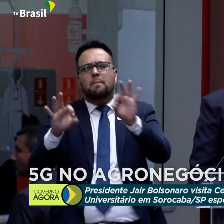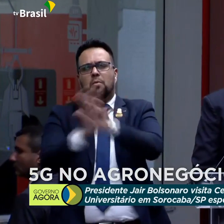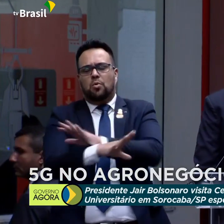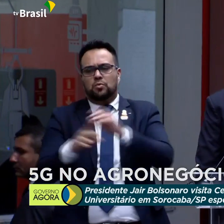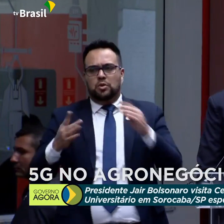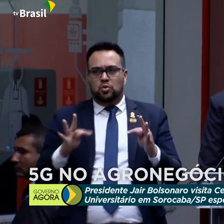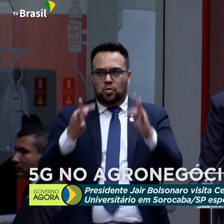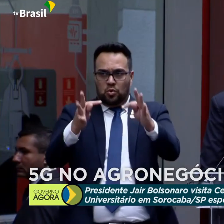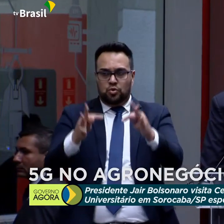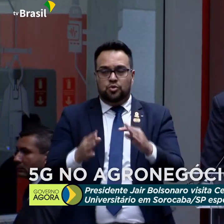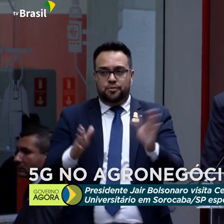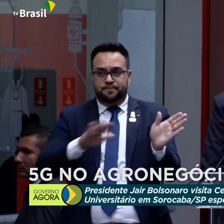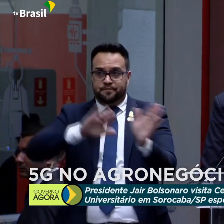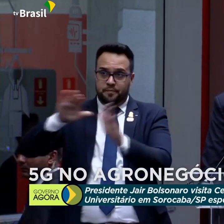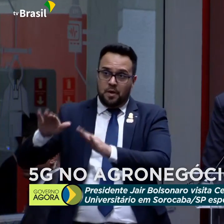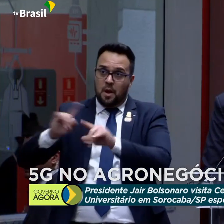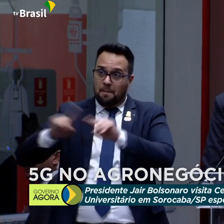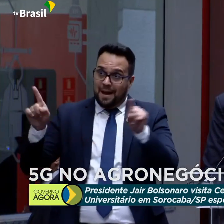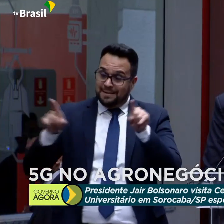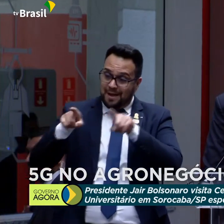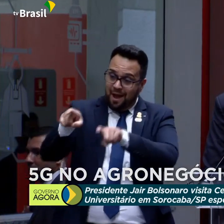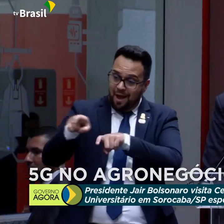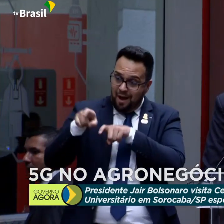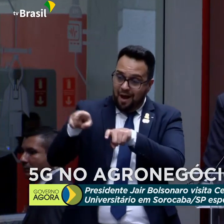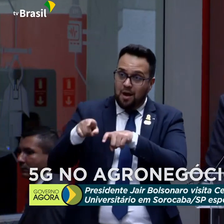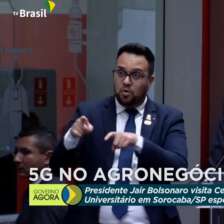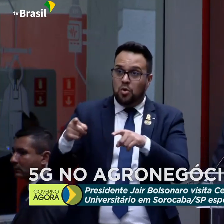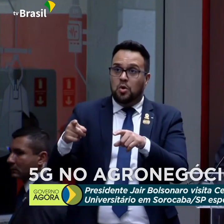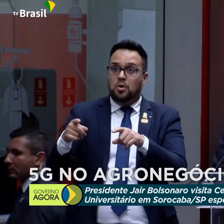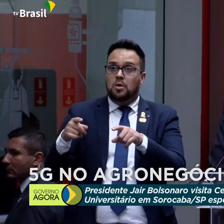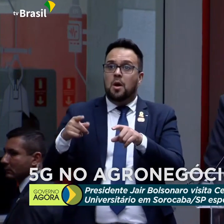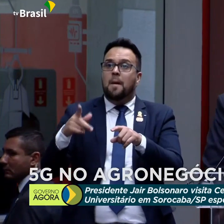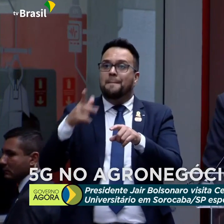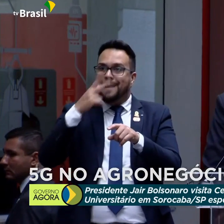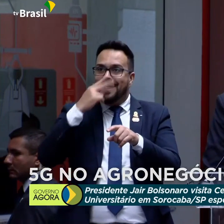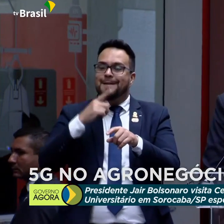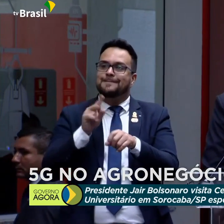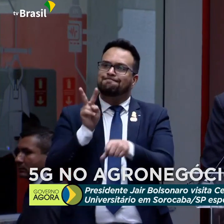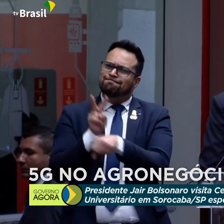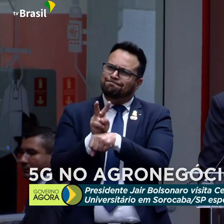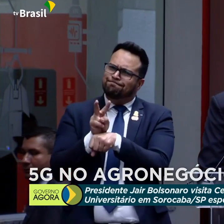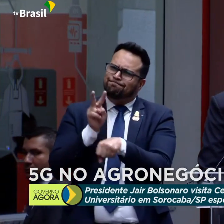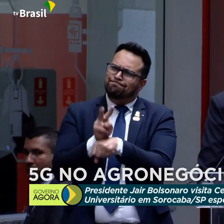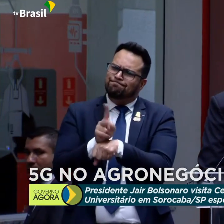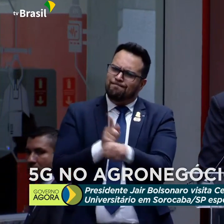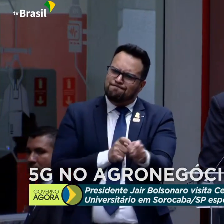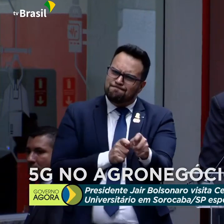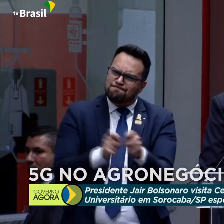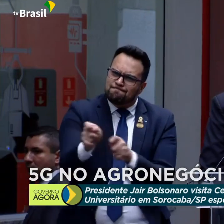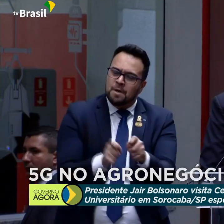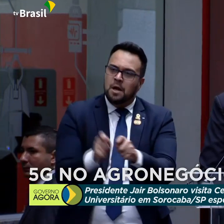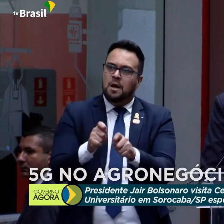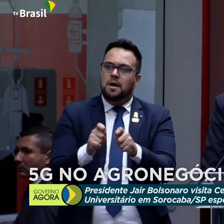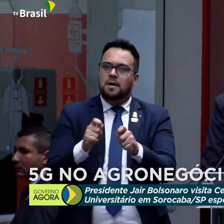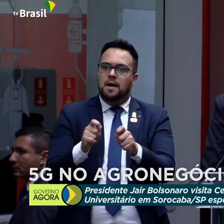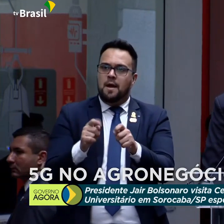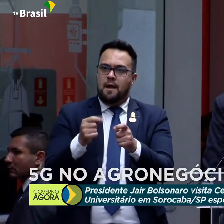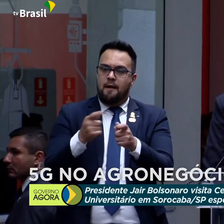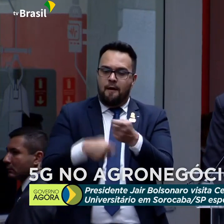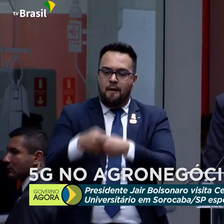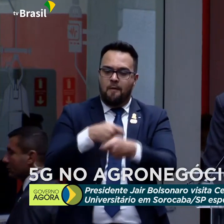O agro segurou a nossa economia o ano passado. O homem do campo não ficou em